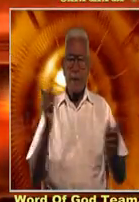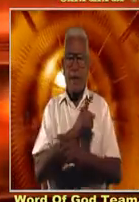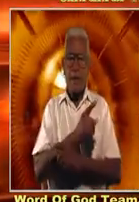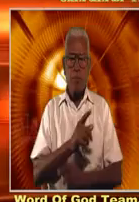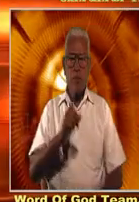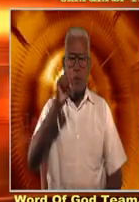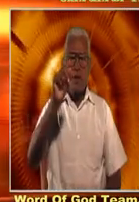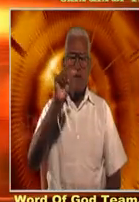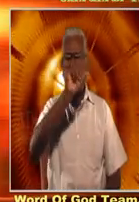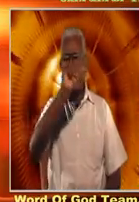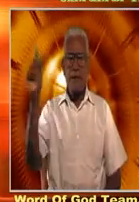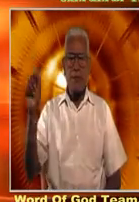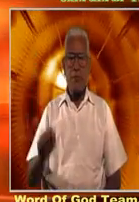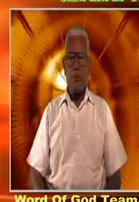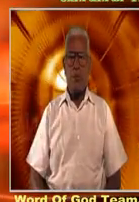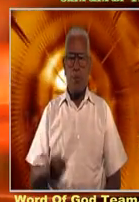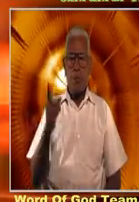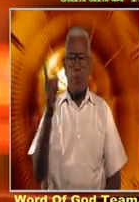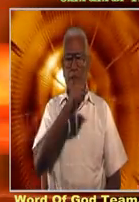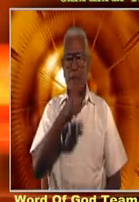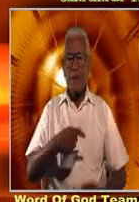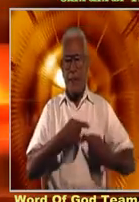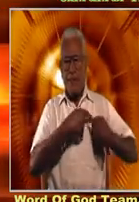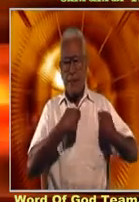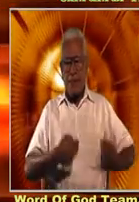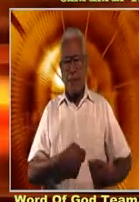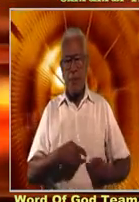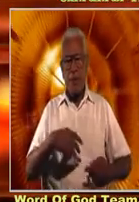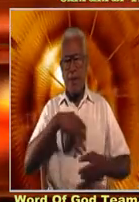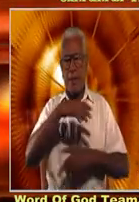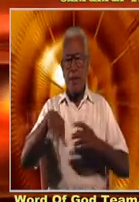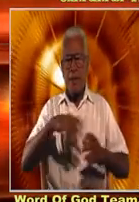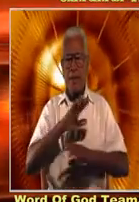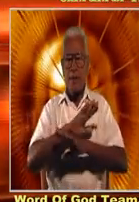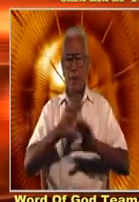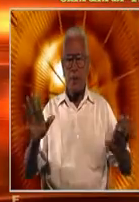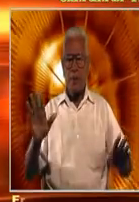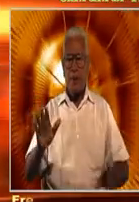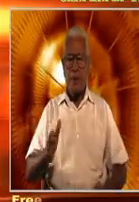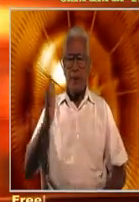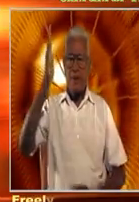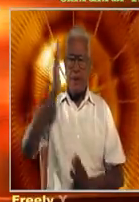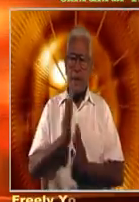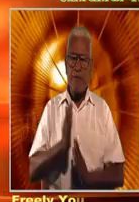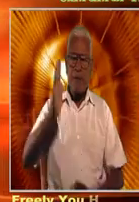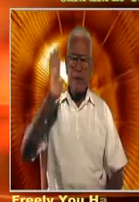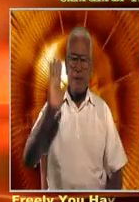ஏவ்வான் அடிகாரம் பதினான்கு வசனம் ஒன்று உங்கள் இருதையம் கலங்காதிருப்பதாக